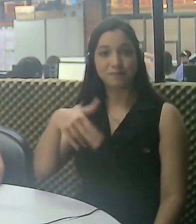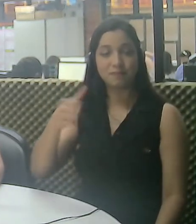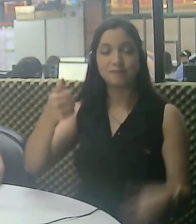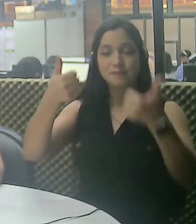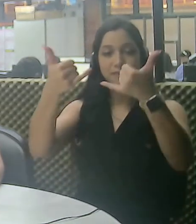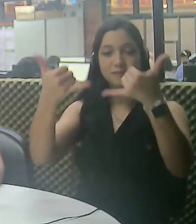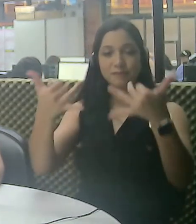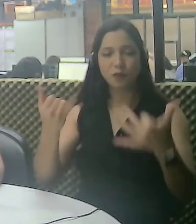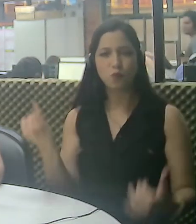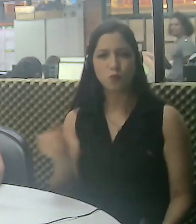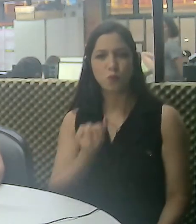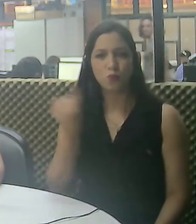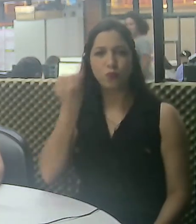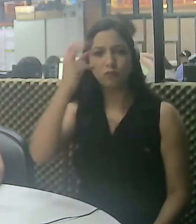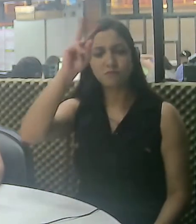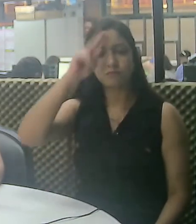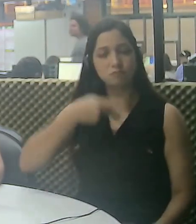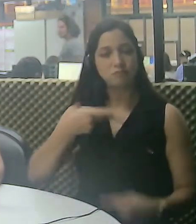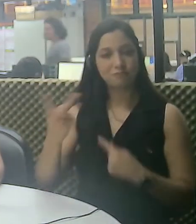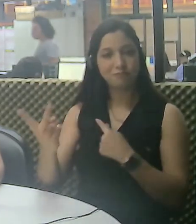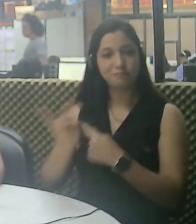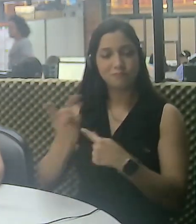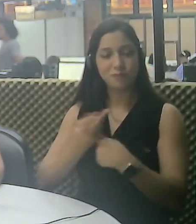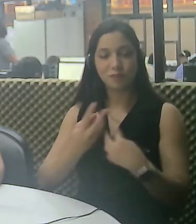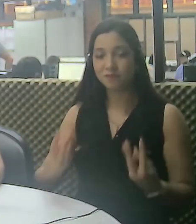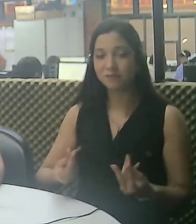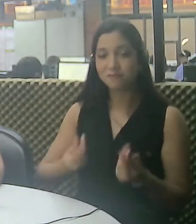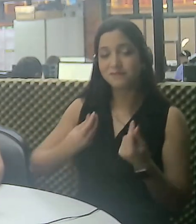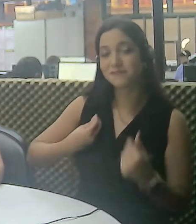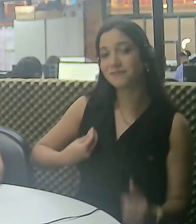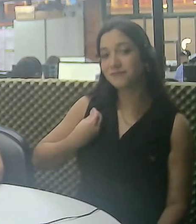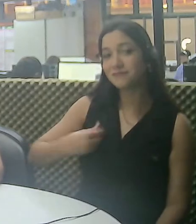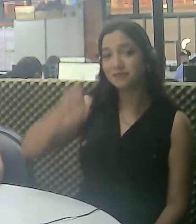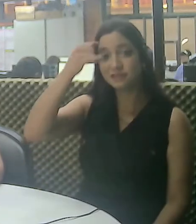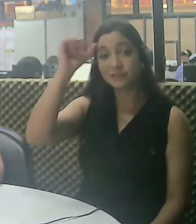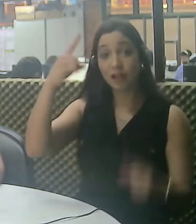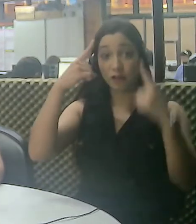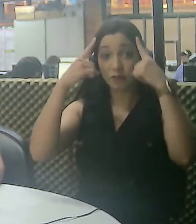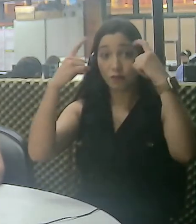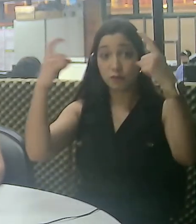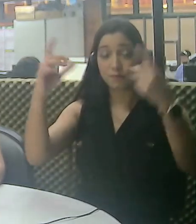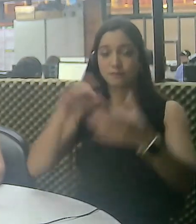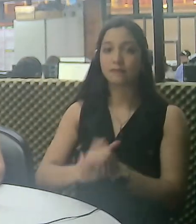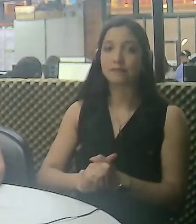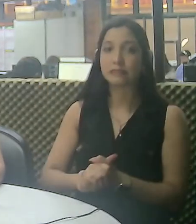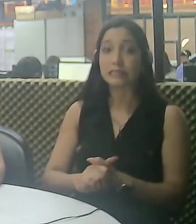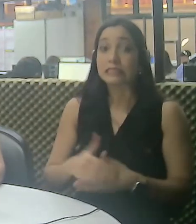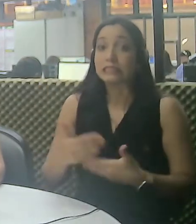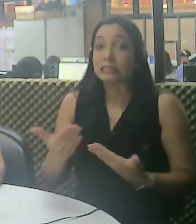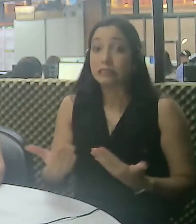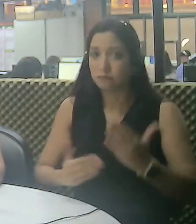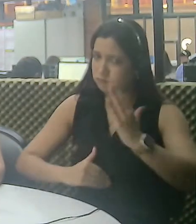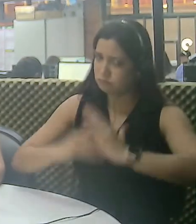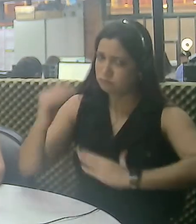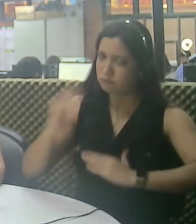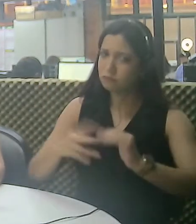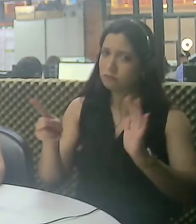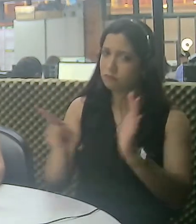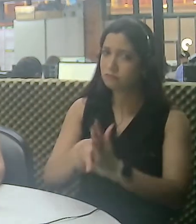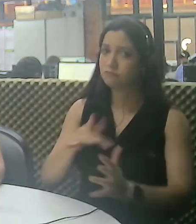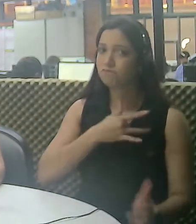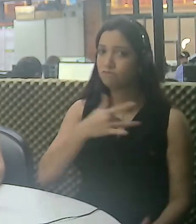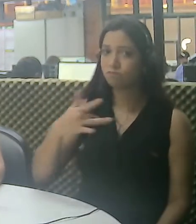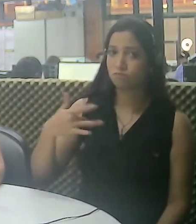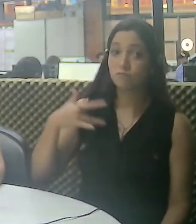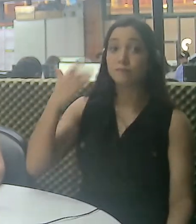sobre a importância do autocuidado para a qualidade de vida e prevenção à violência. Bom, por ser uma profissional também da área de saúde, por